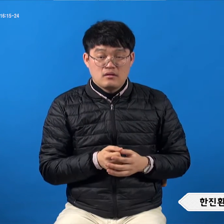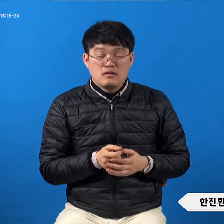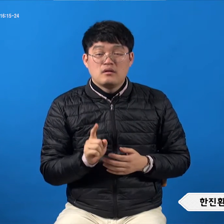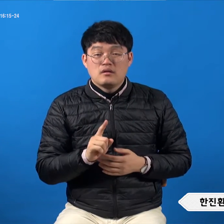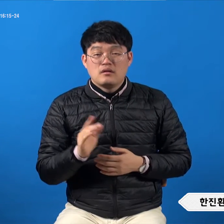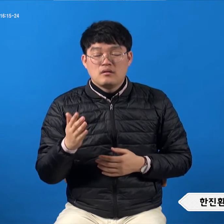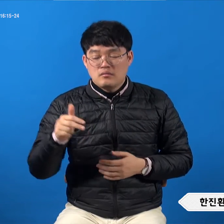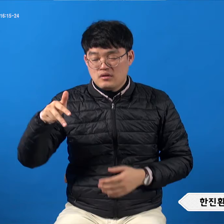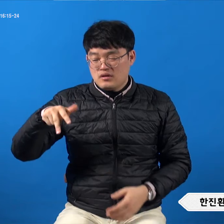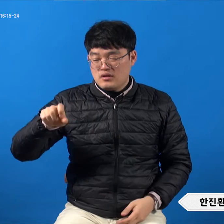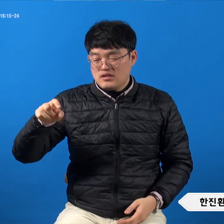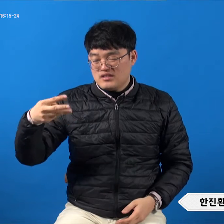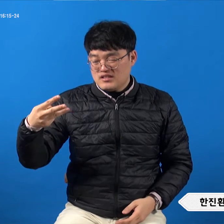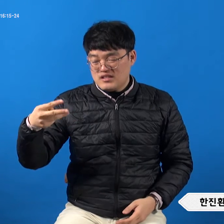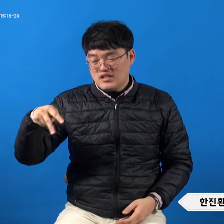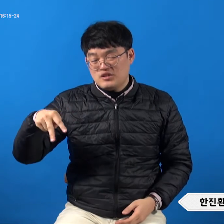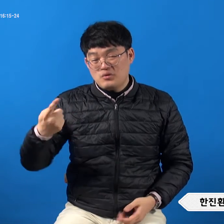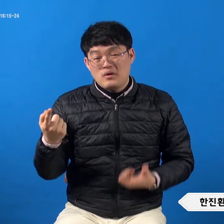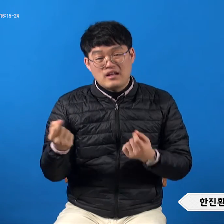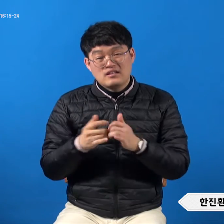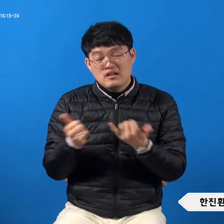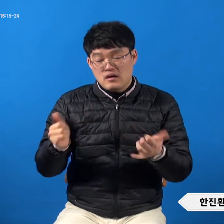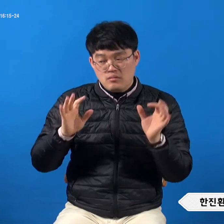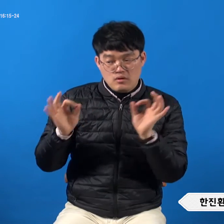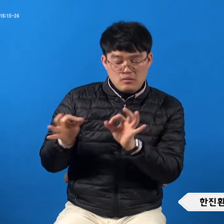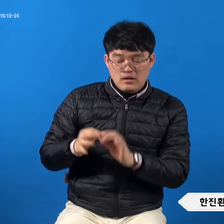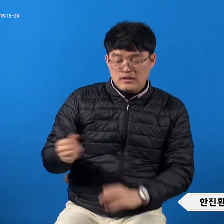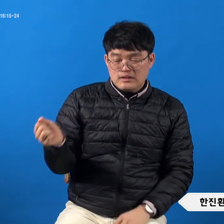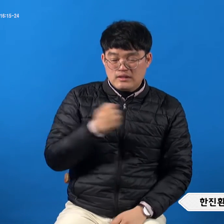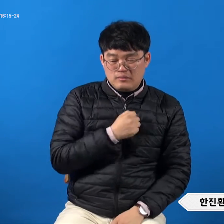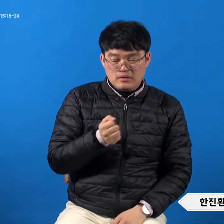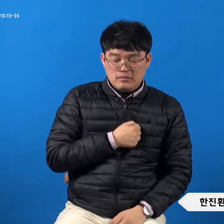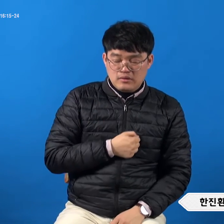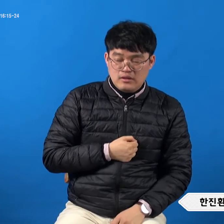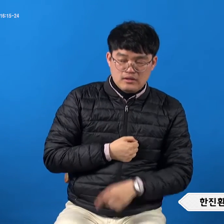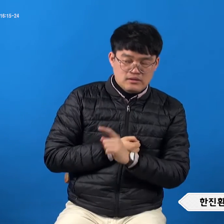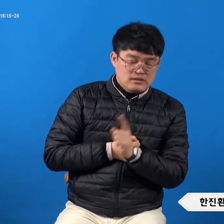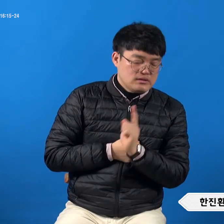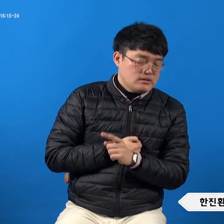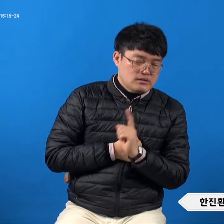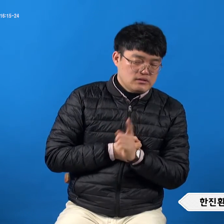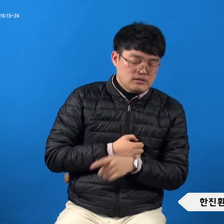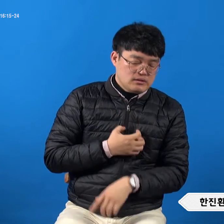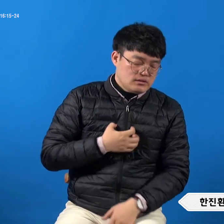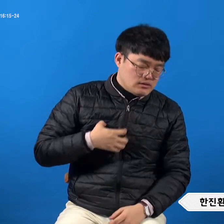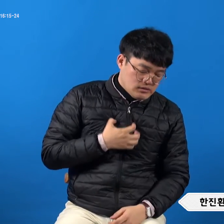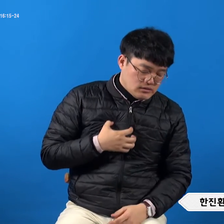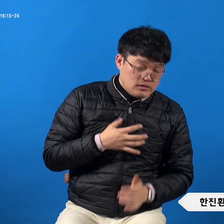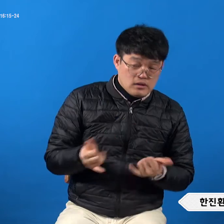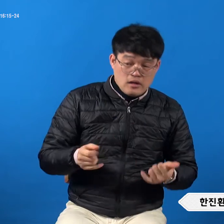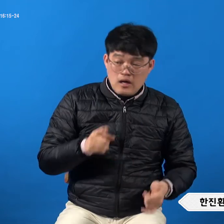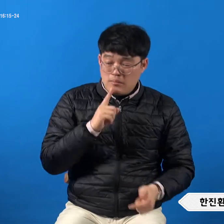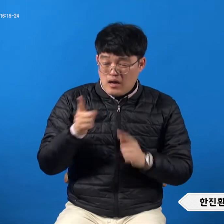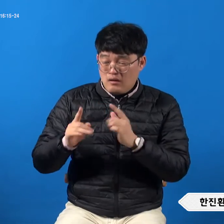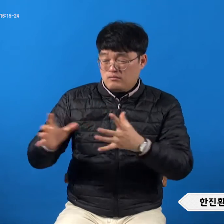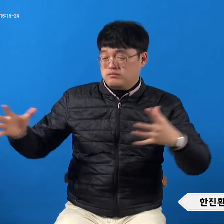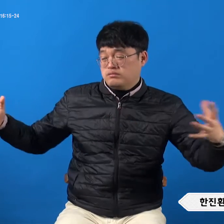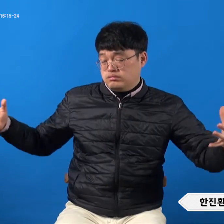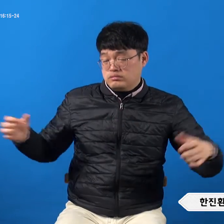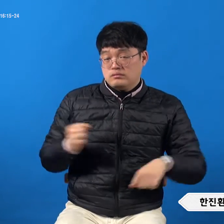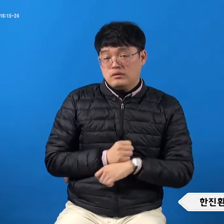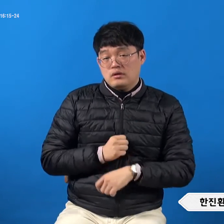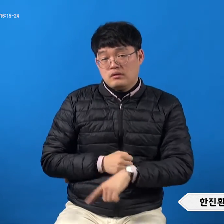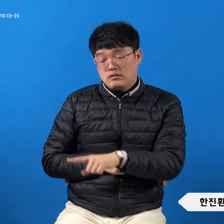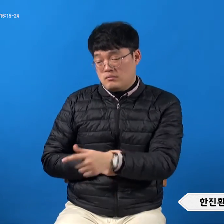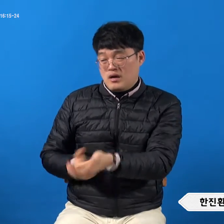있지요. 보기만 해도 괴롭고 답답한 질소 같은 사람도 있습니다. 말만 많고